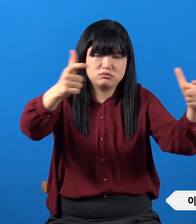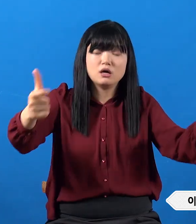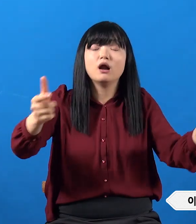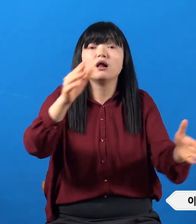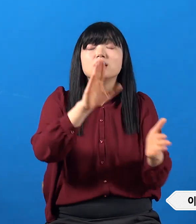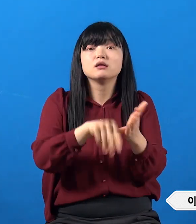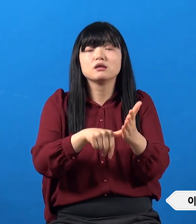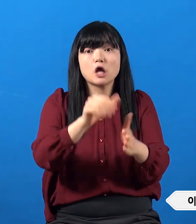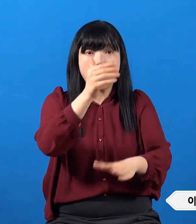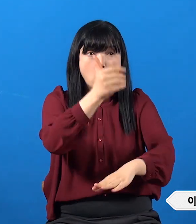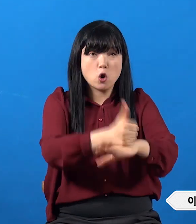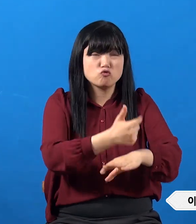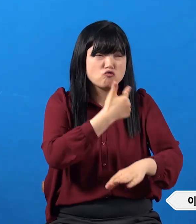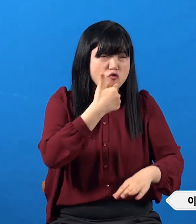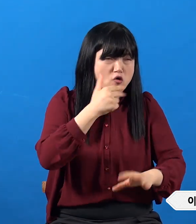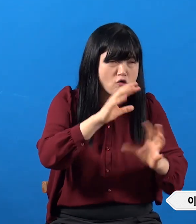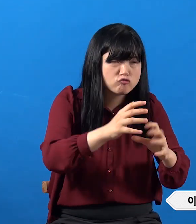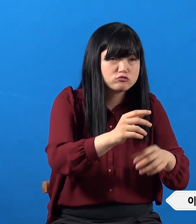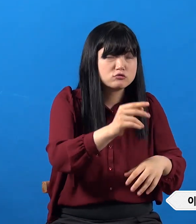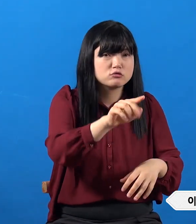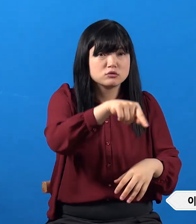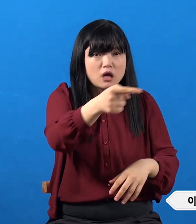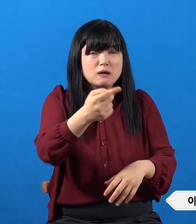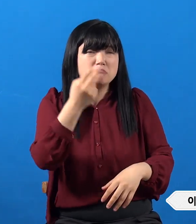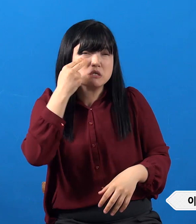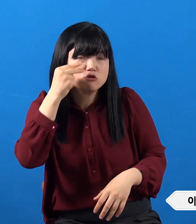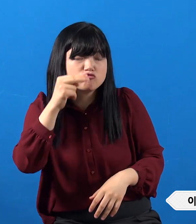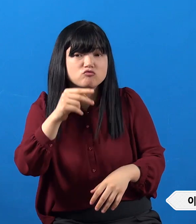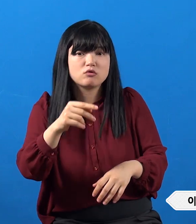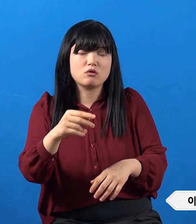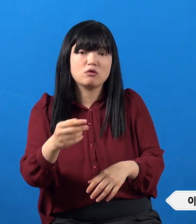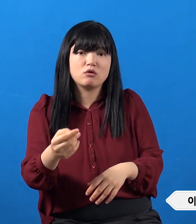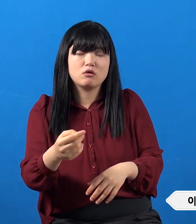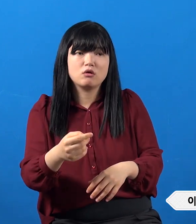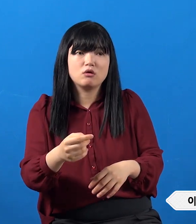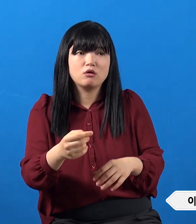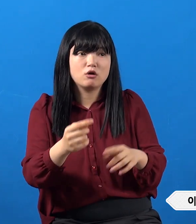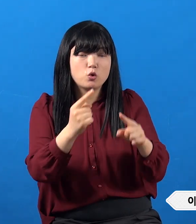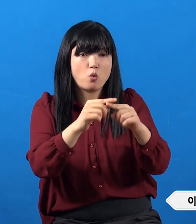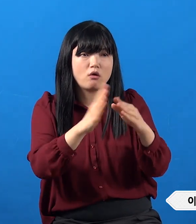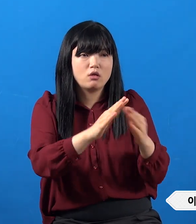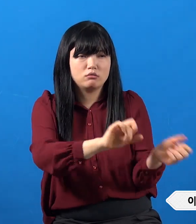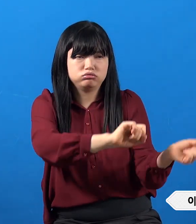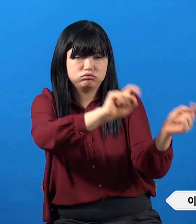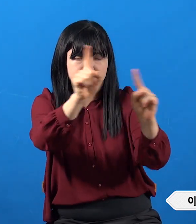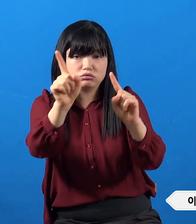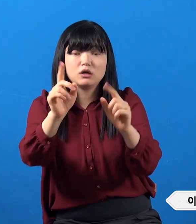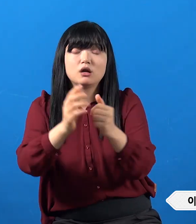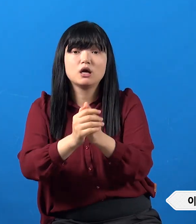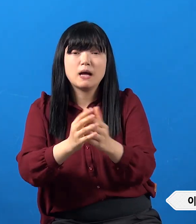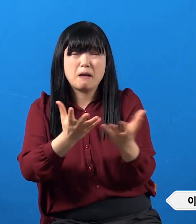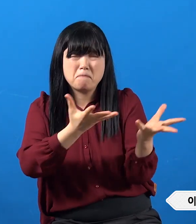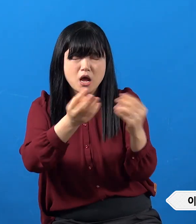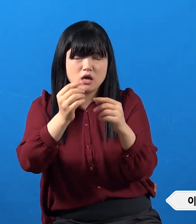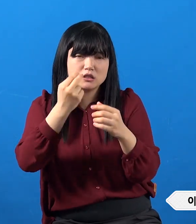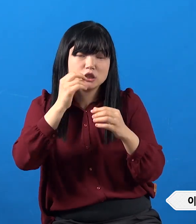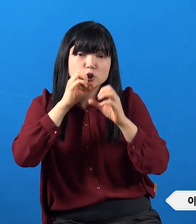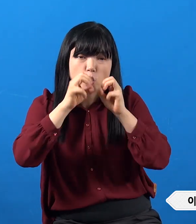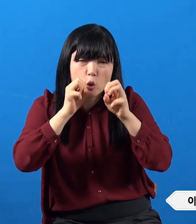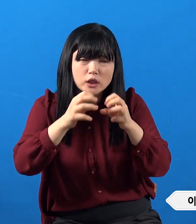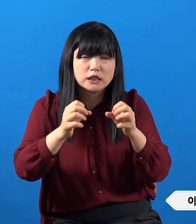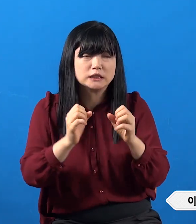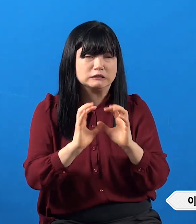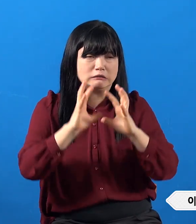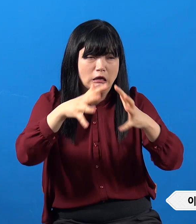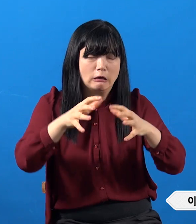결과로 영국, 미국, 유럽의 교회들이 깨어 일어나요. 그리고 수많은 선교사들을 세계로